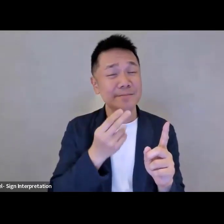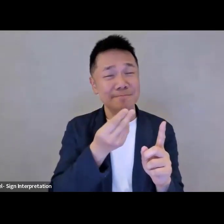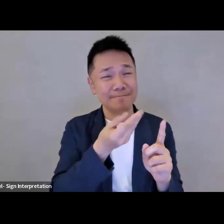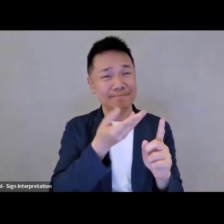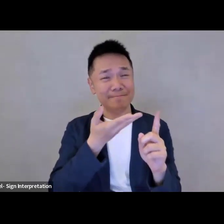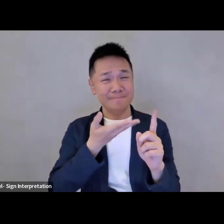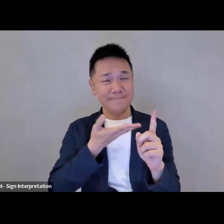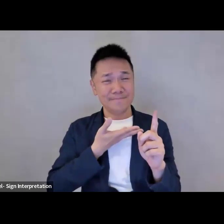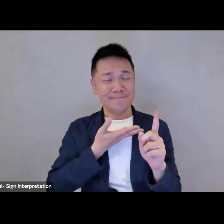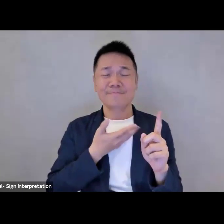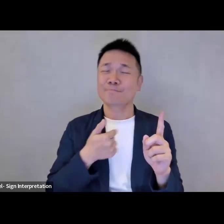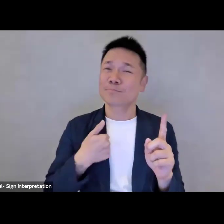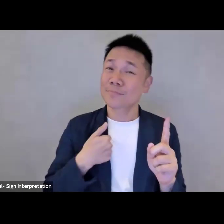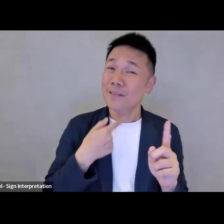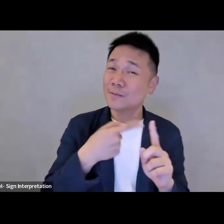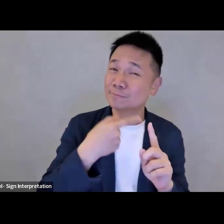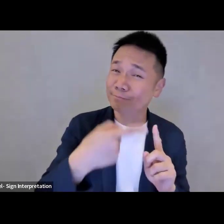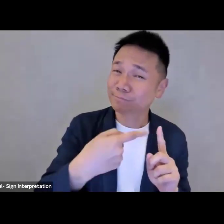我想